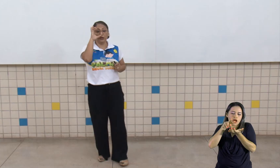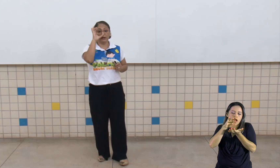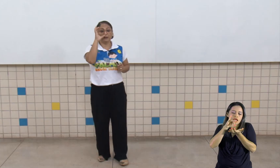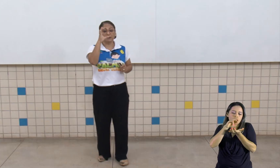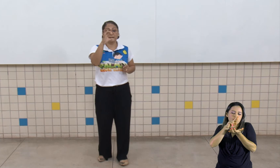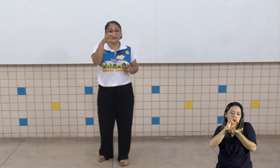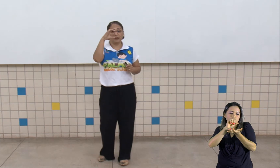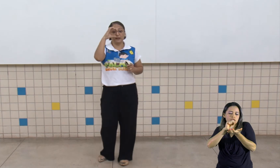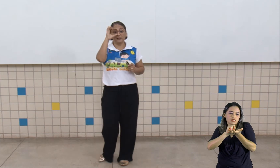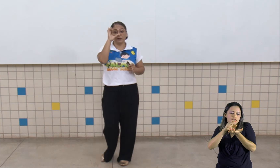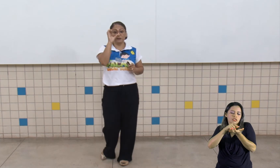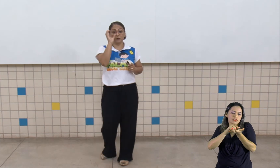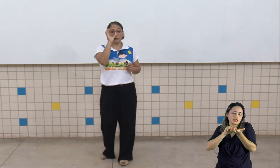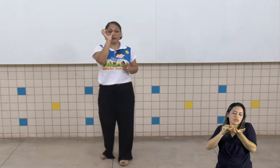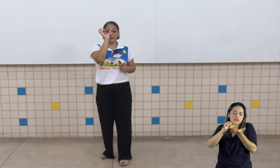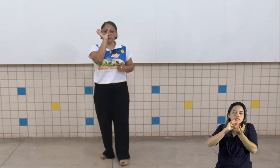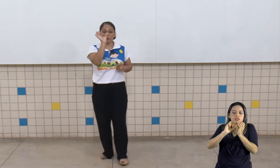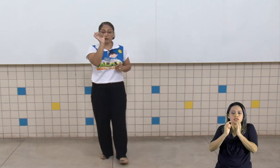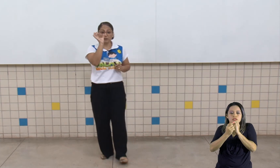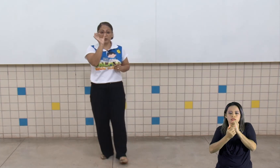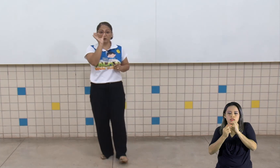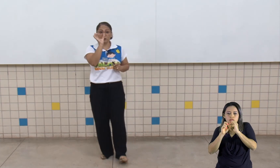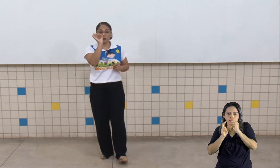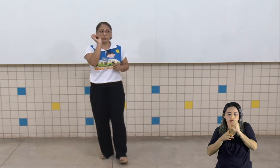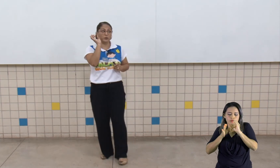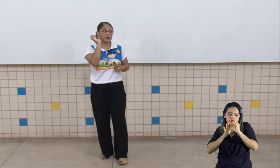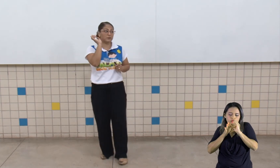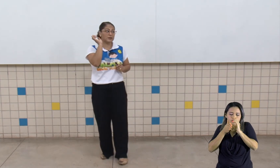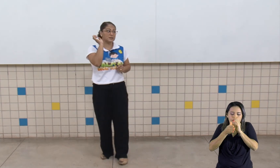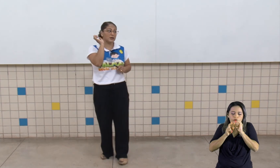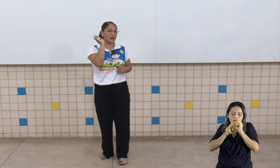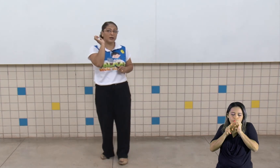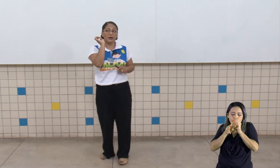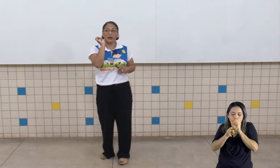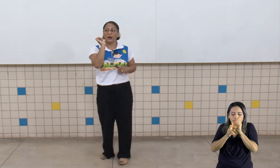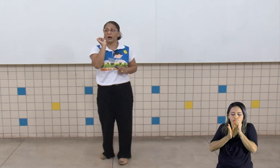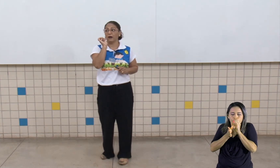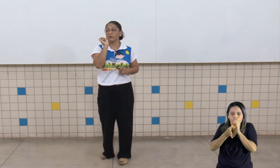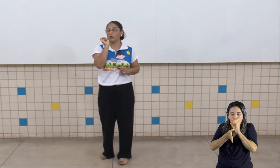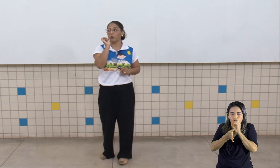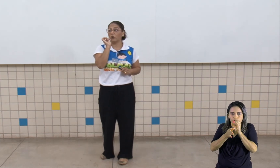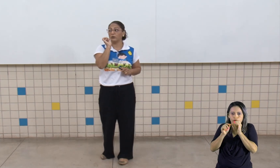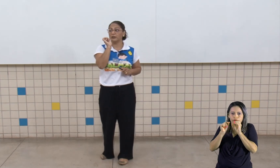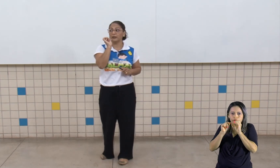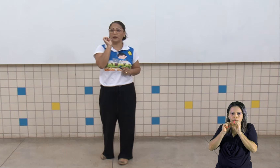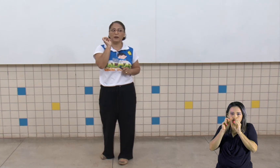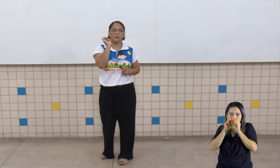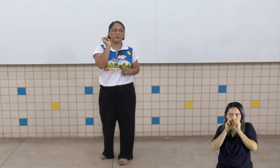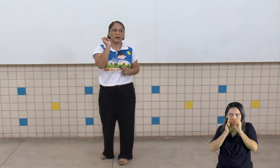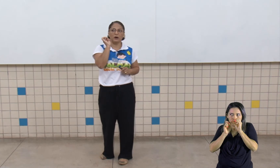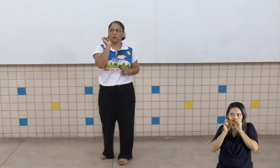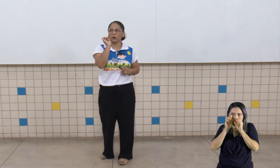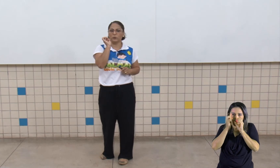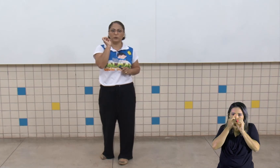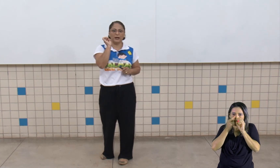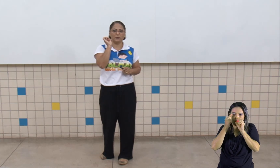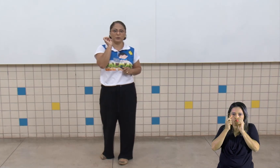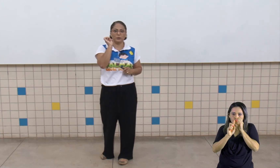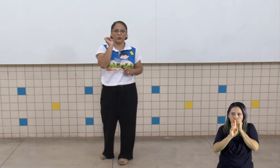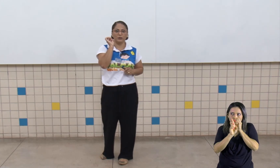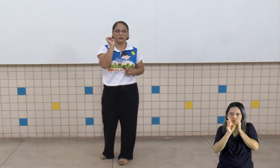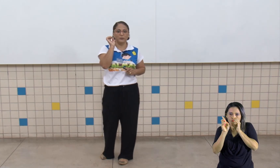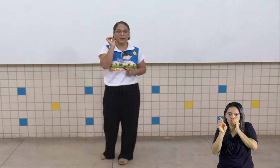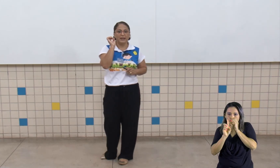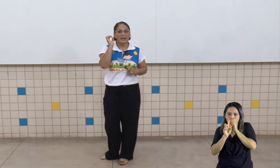nosso cristalino, a nossa pupila sempre ao centro para a gente poder fazer a volta, né, virar o olho para um lado